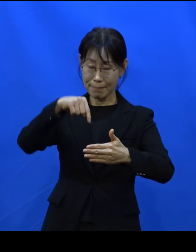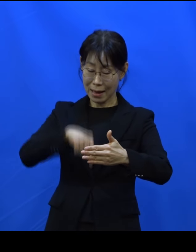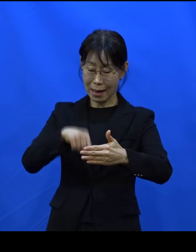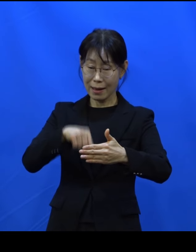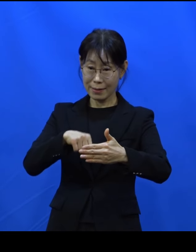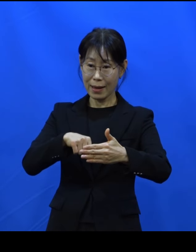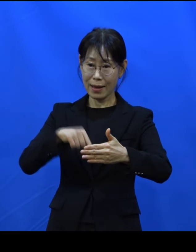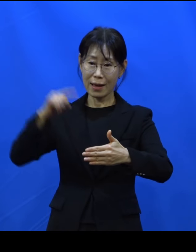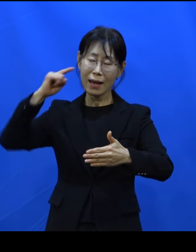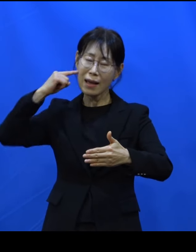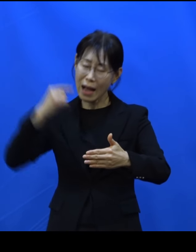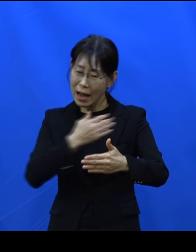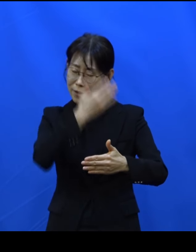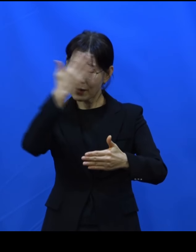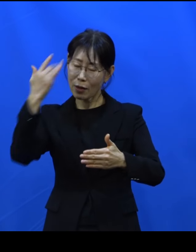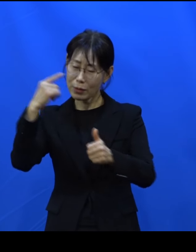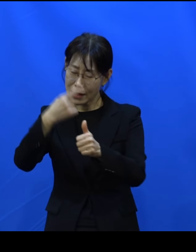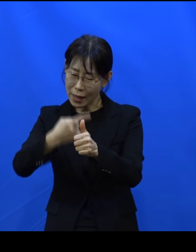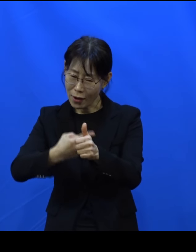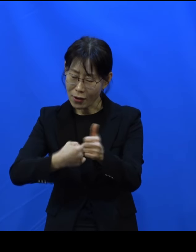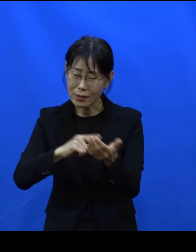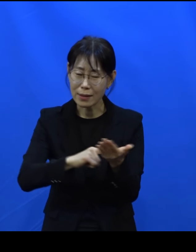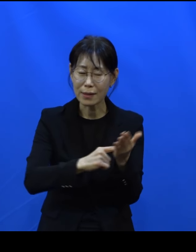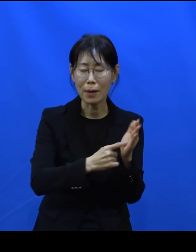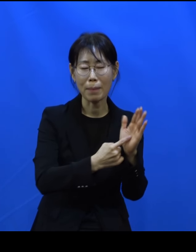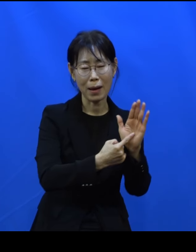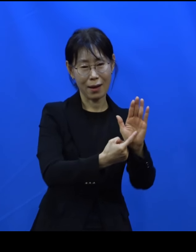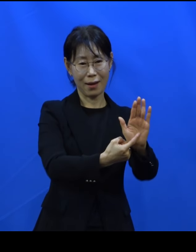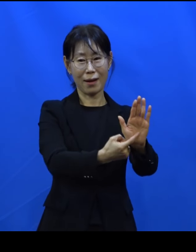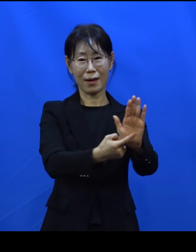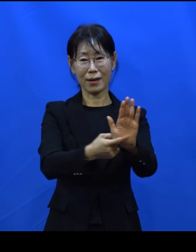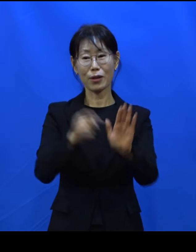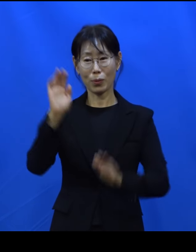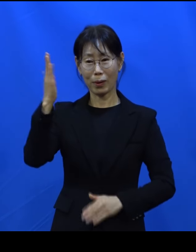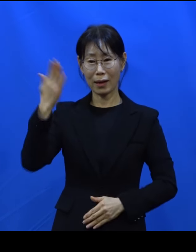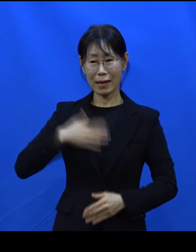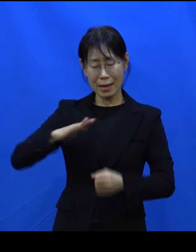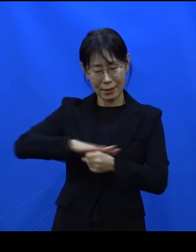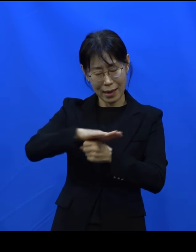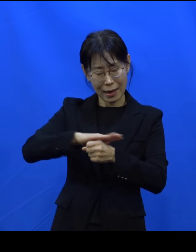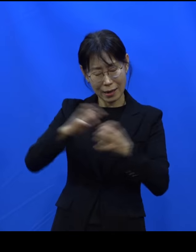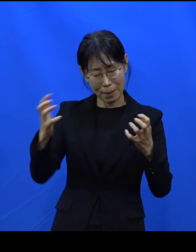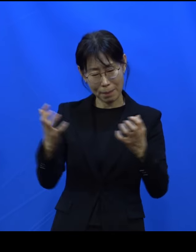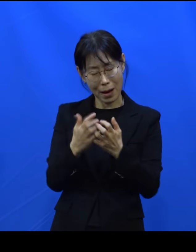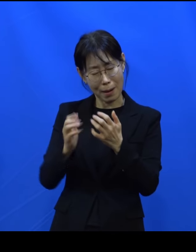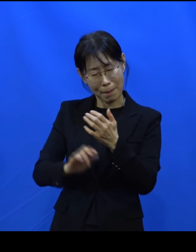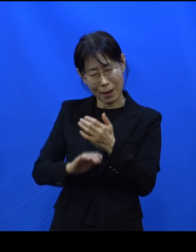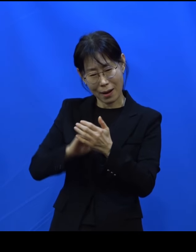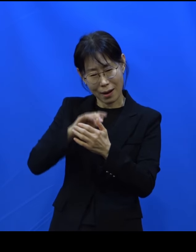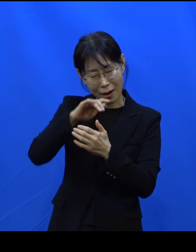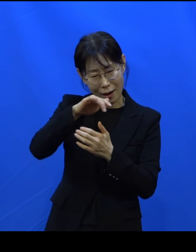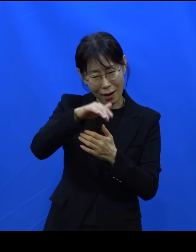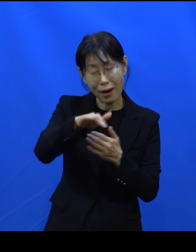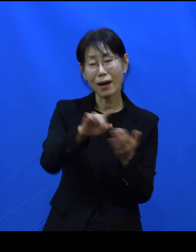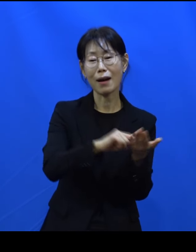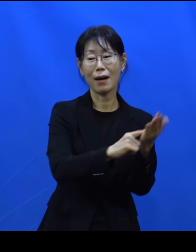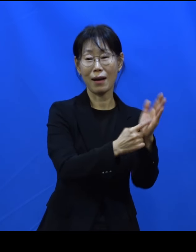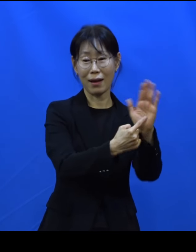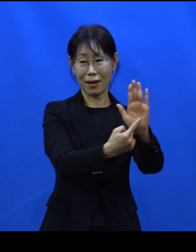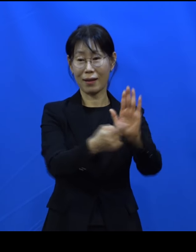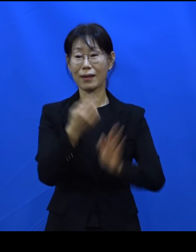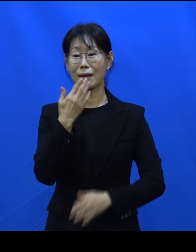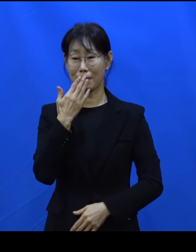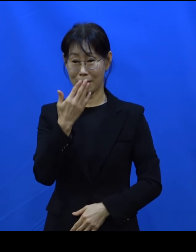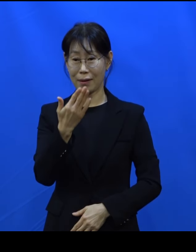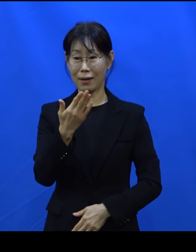내적인 아름다움이 외적으로 표현되는 겁니다. 우리가 흔히 그런 말을 하죠. 사랑으로 술을 놓았다. 사랑으로 술을 놓았다.